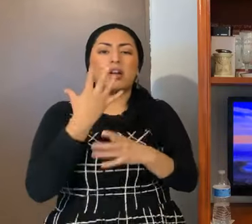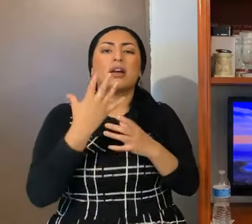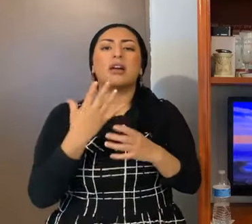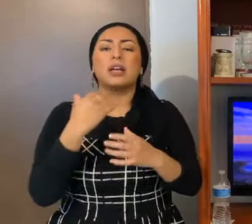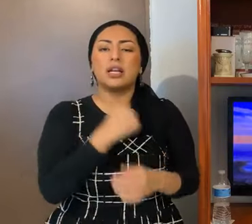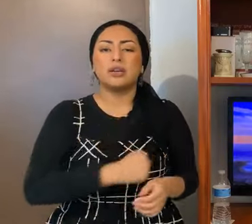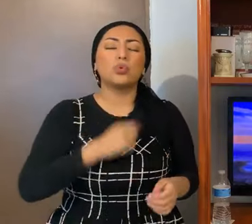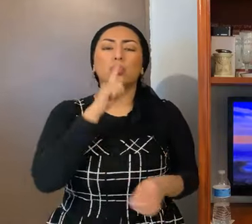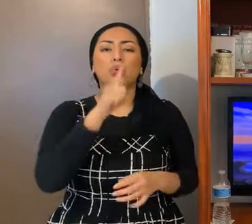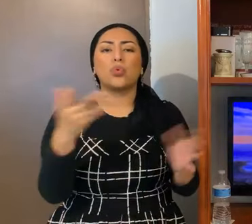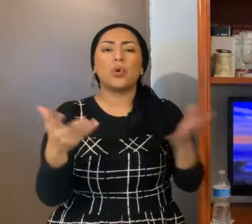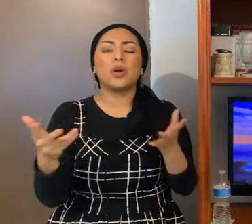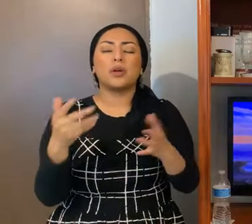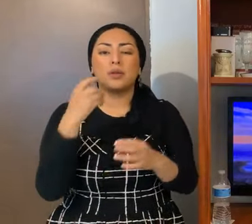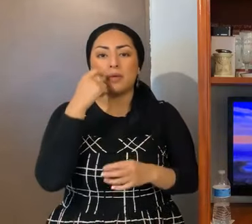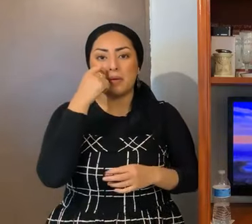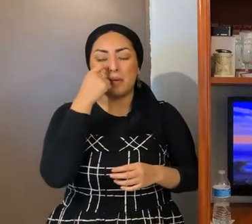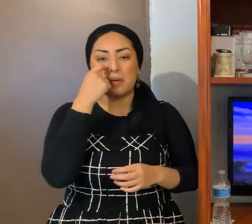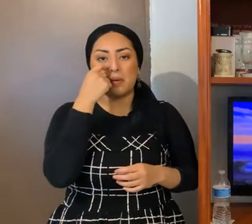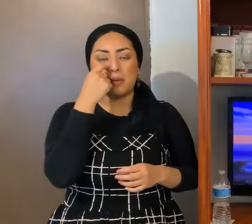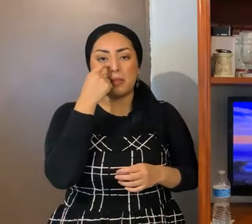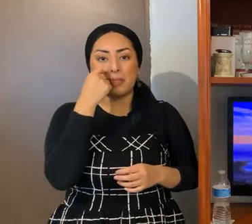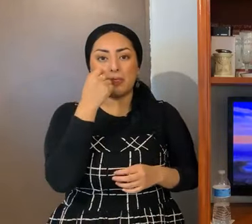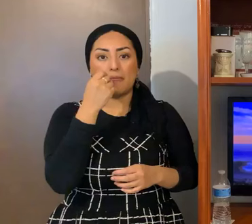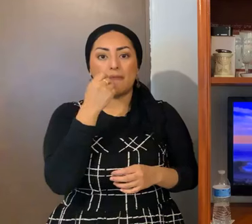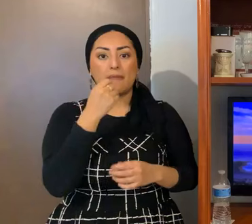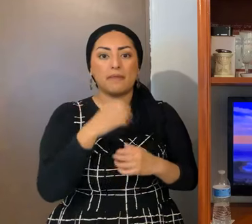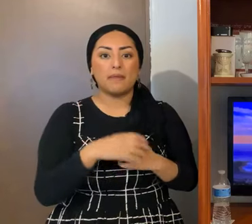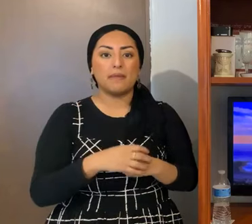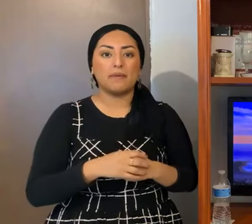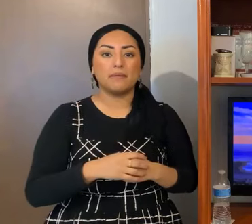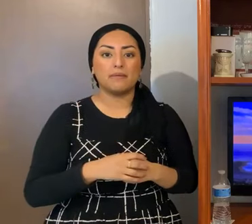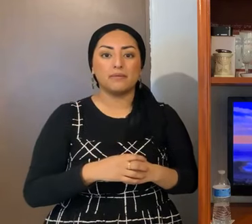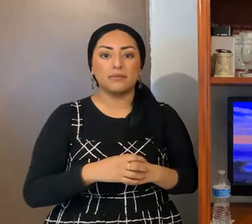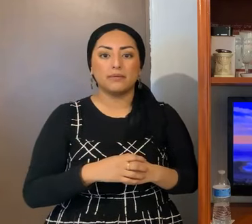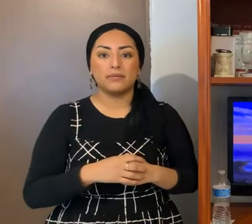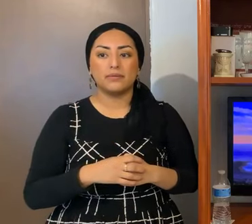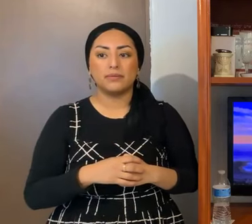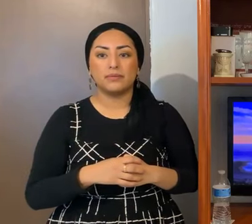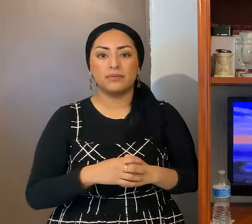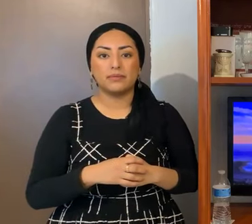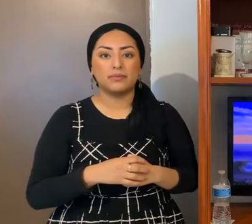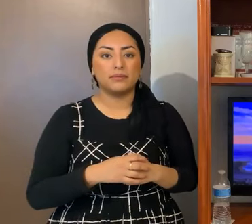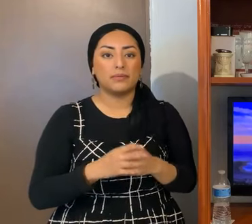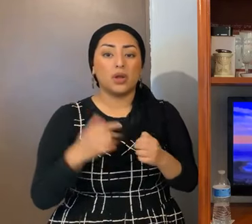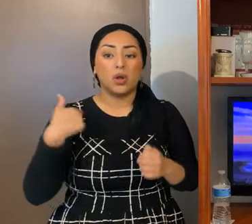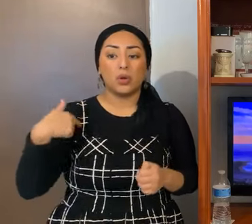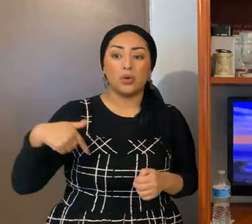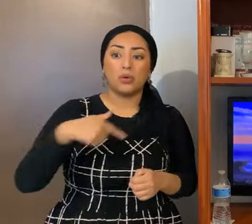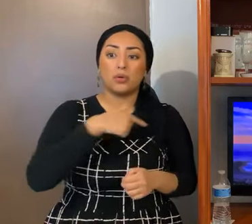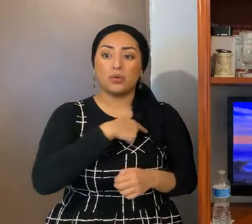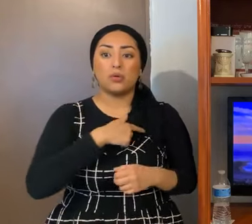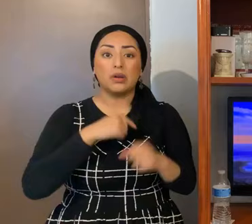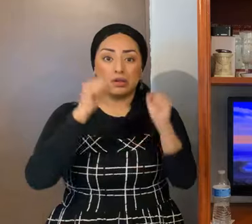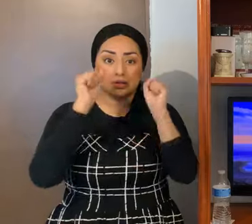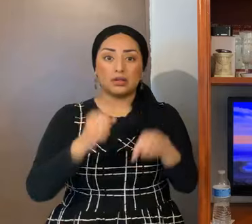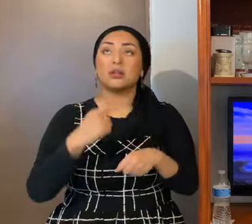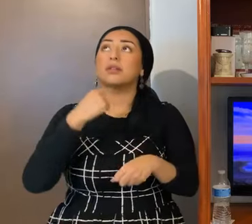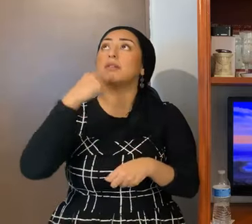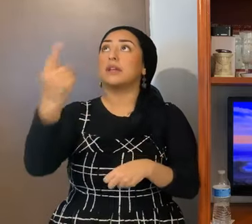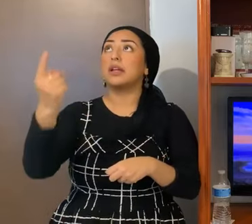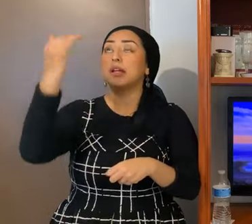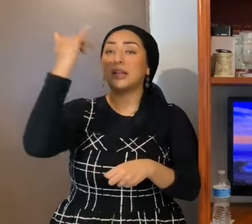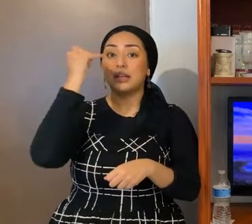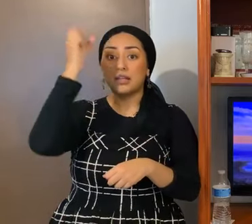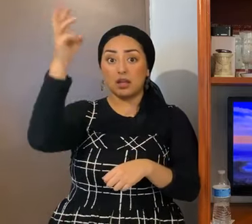arrepentimiento, de los cuales nuestro amado Naví seguramente nos ministrará en Bikurim? Es El que nosotros podamos decirle a Yahshua,